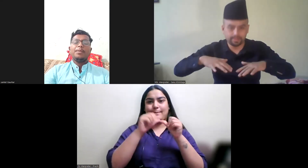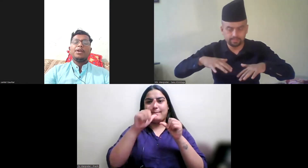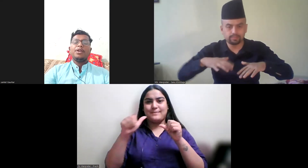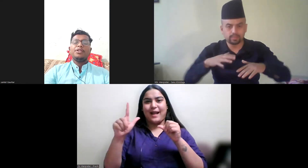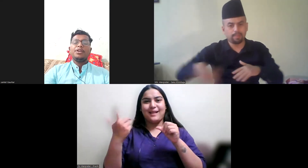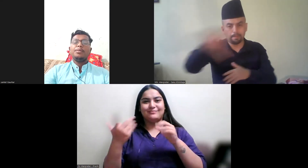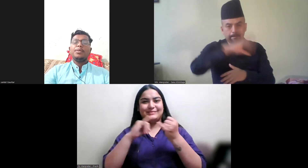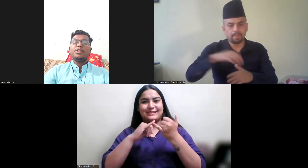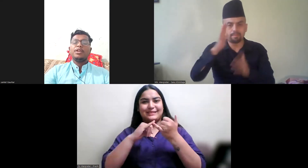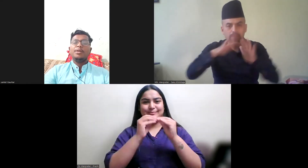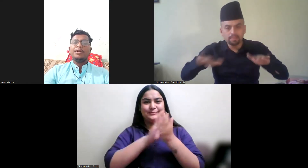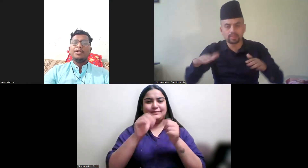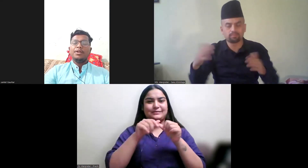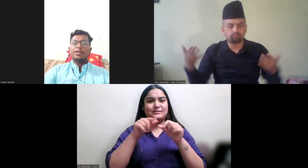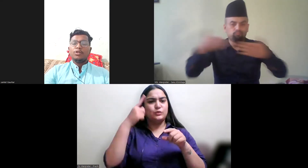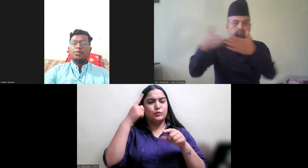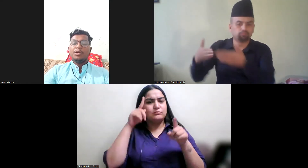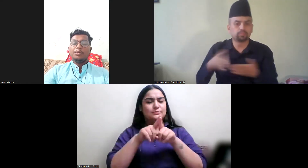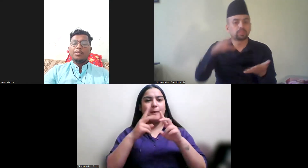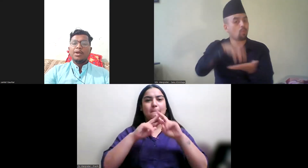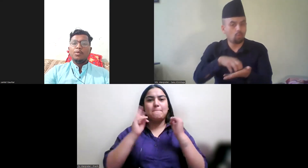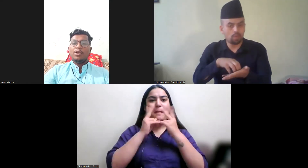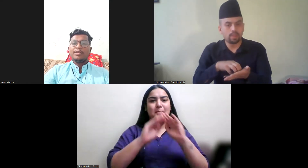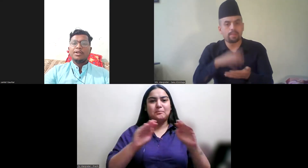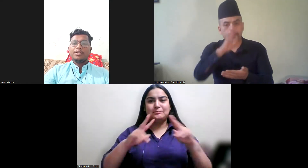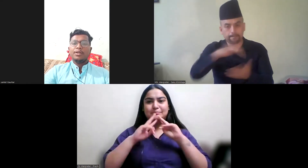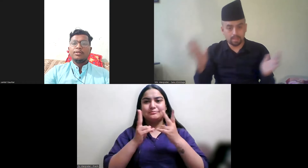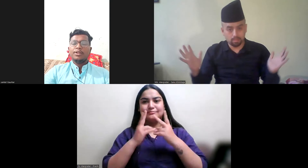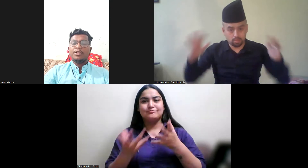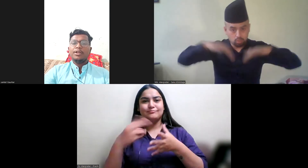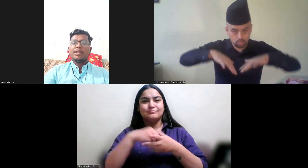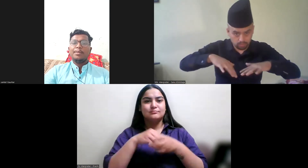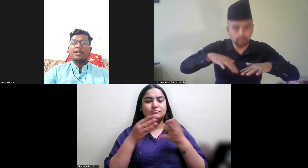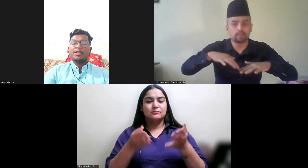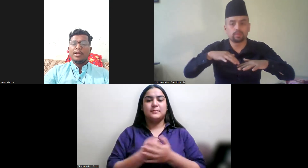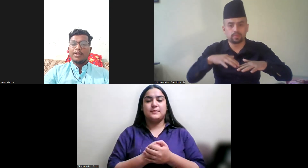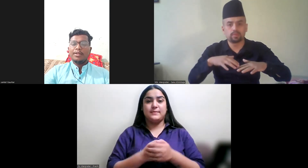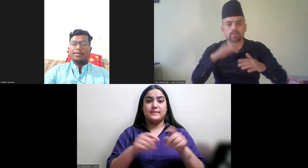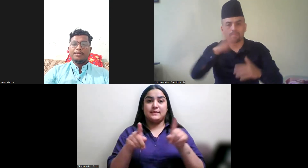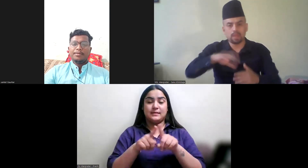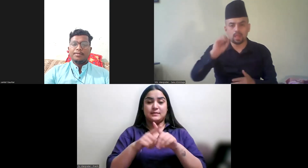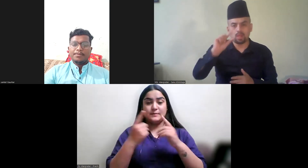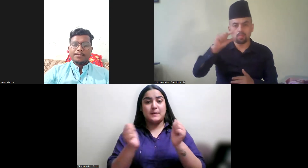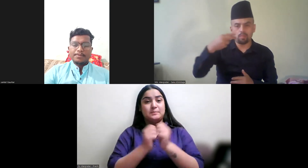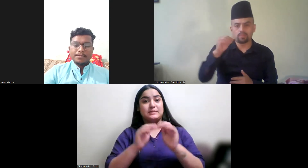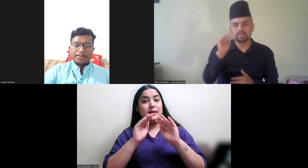भाग बनवण्यासाठी मदत केली पाहिजे. तुम्ही मला बोलण्यासाठी संधी दिली त्याबद्दल धन्यवाद.